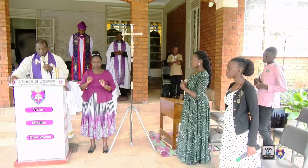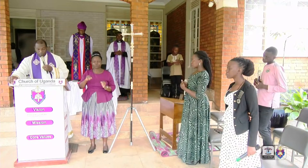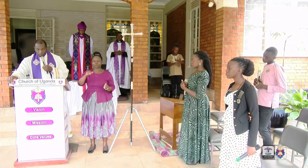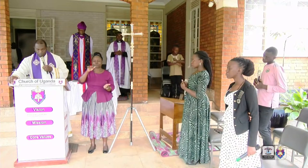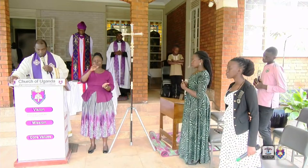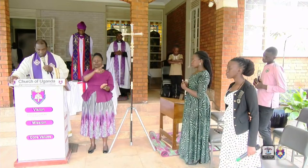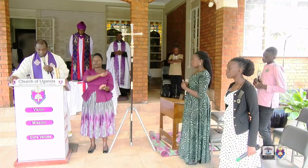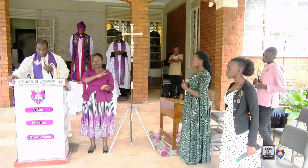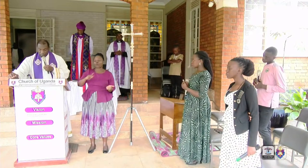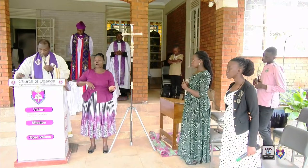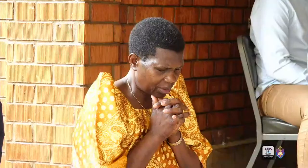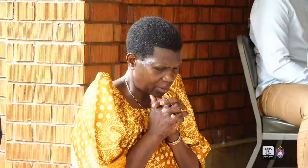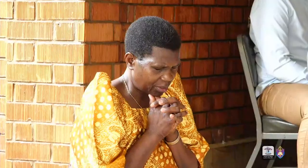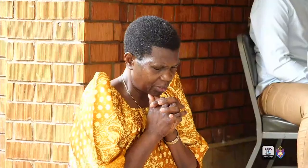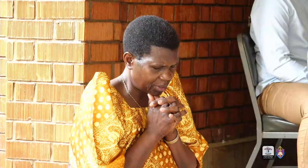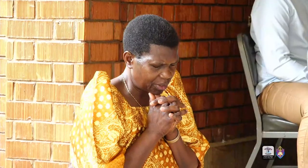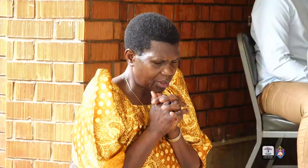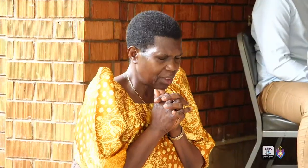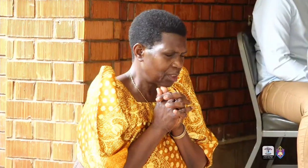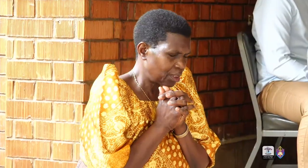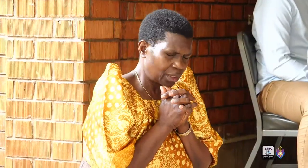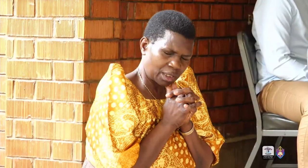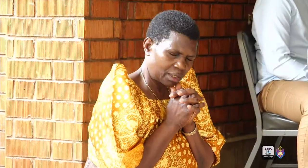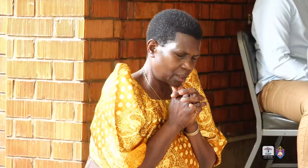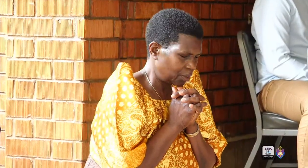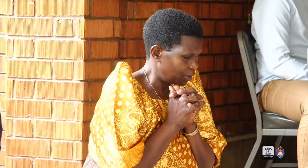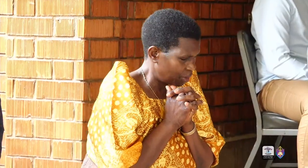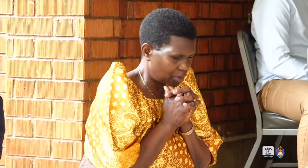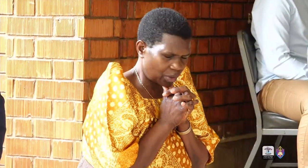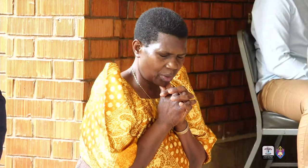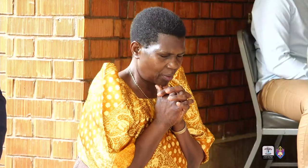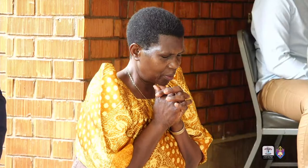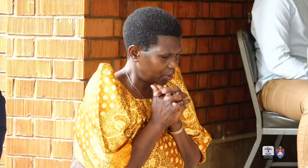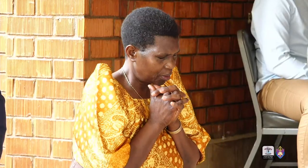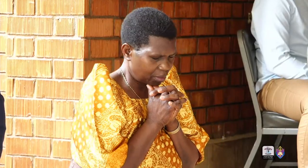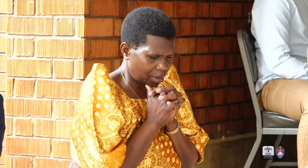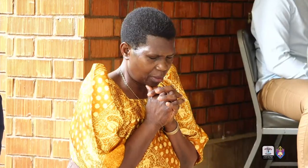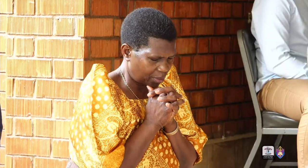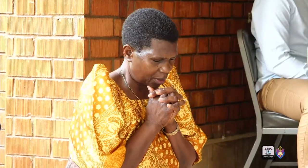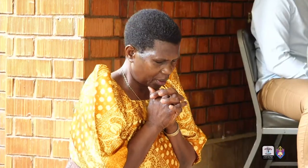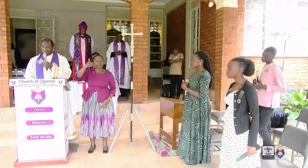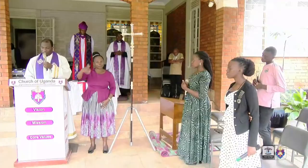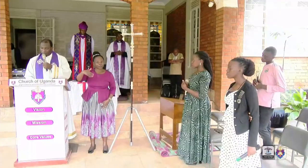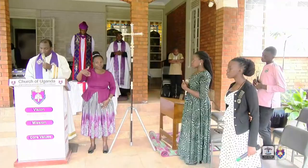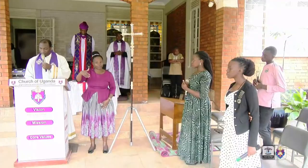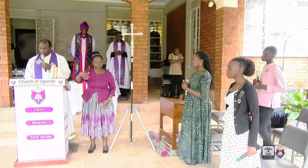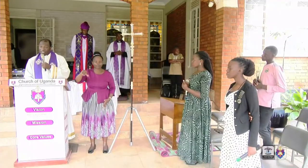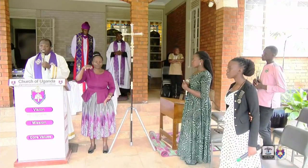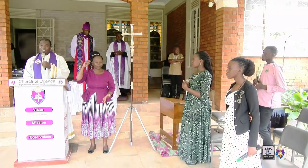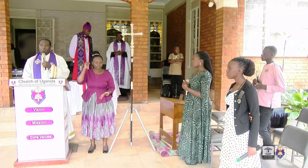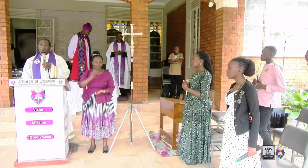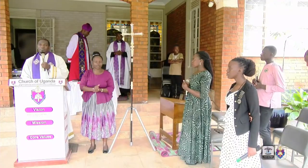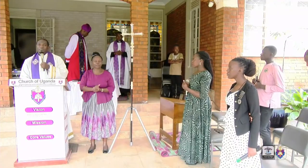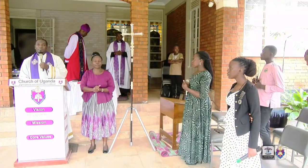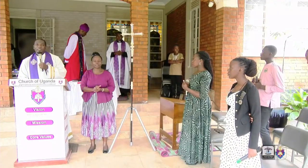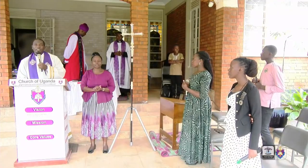Obwakabaka bubwo n'obuyinza bubwo n'ekitiibwa kikyo emirembe n'emirembe.